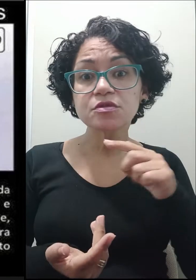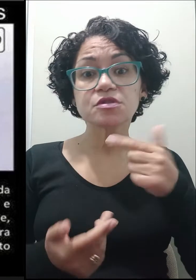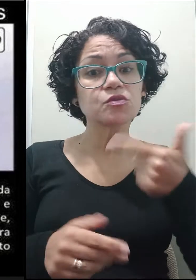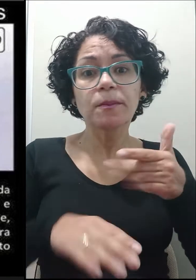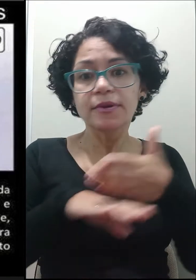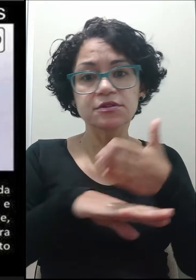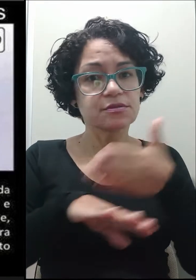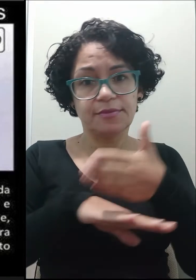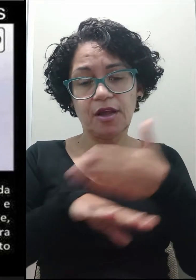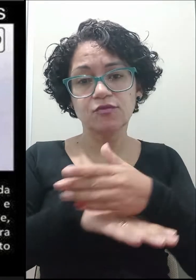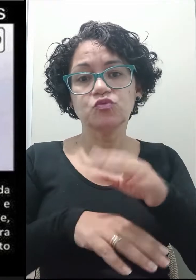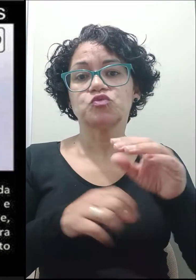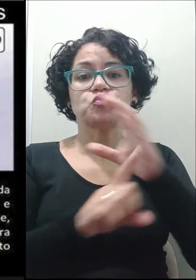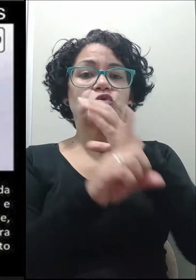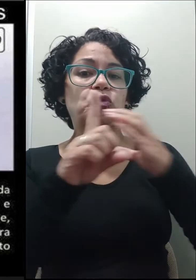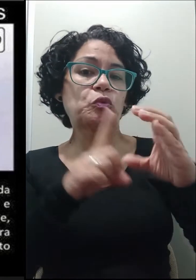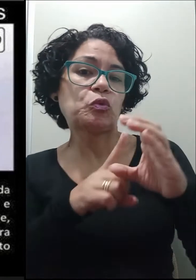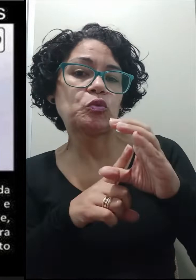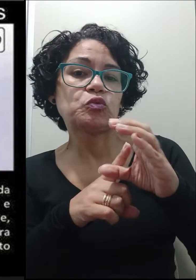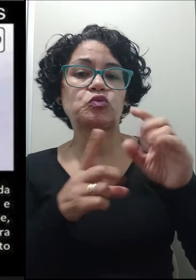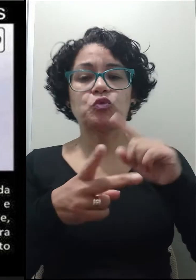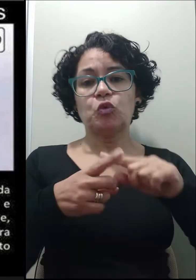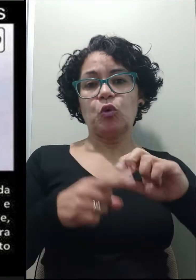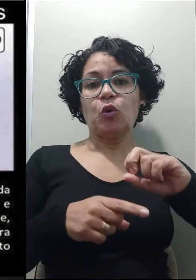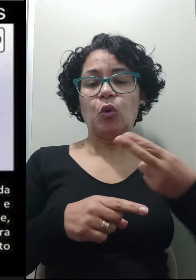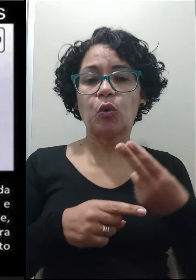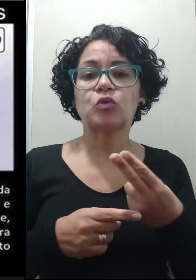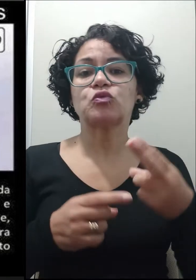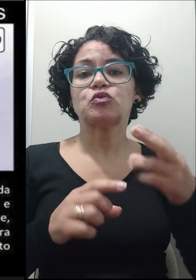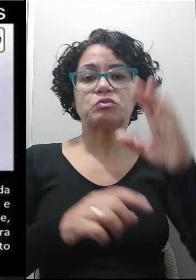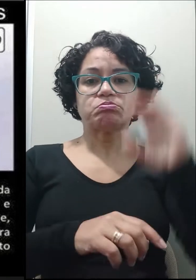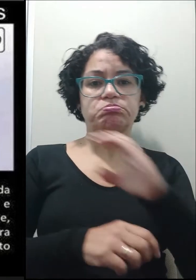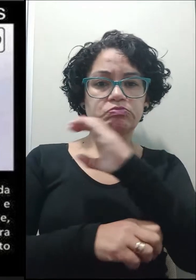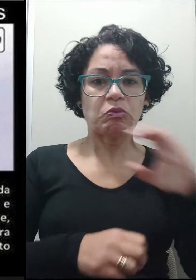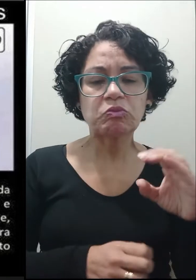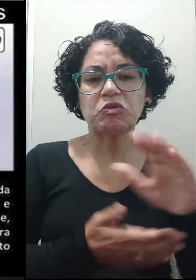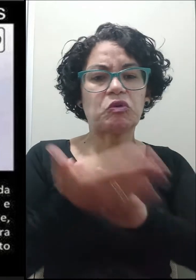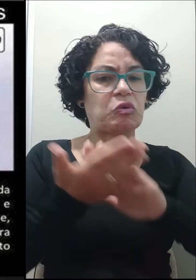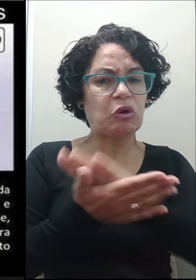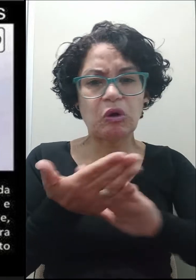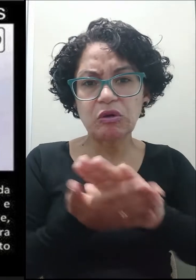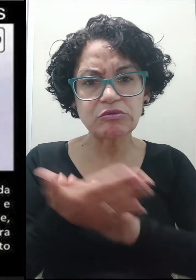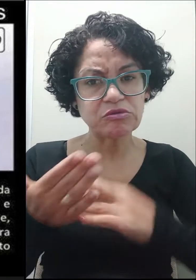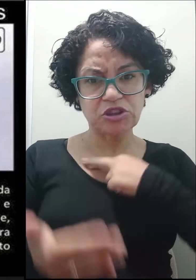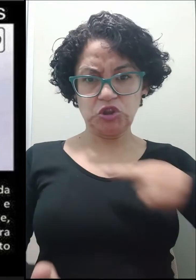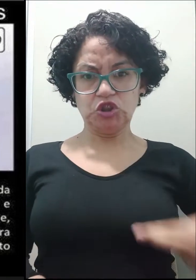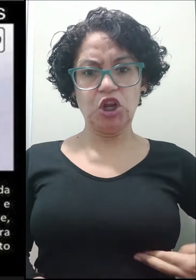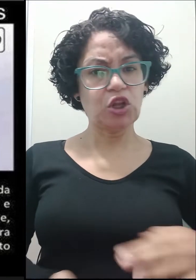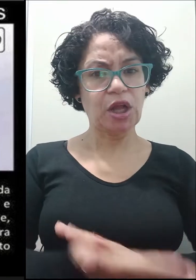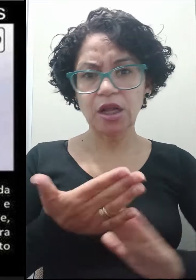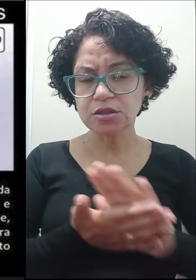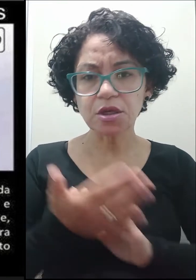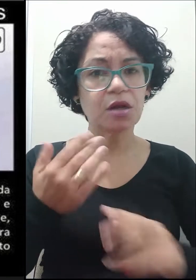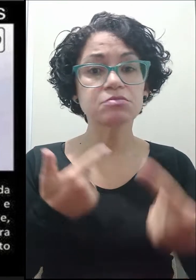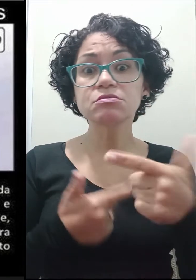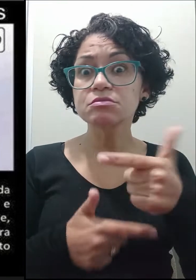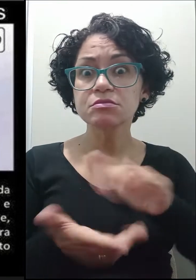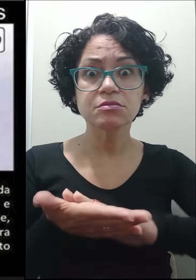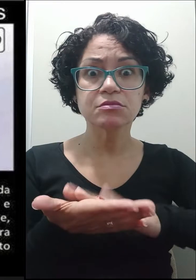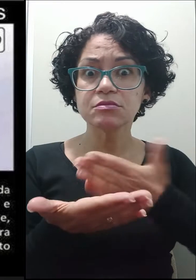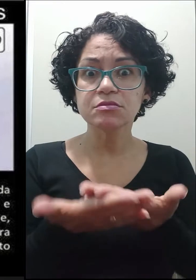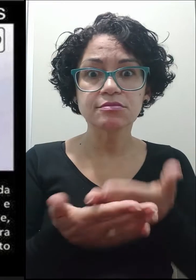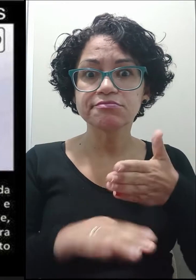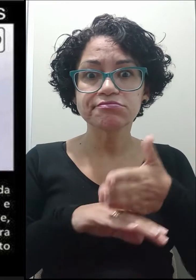não participaram dos cultos ou das missas, nem de qualquer cerimônia religiosa, porque não